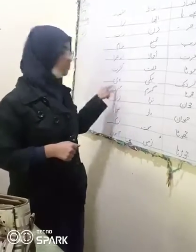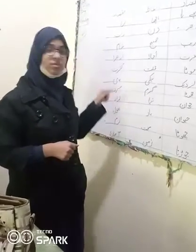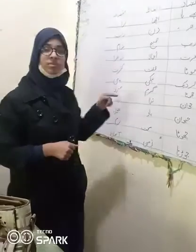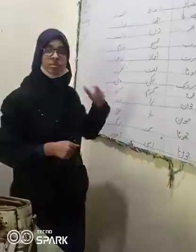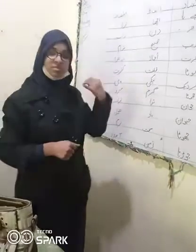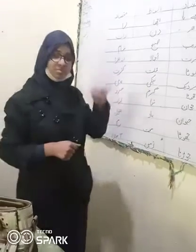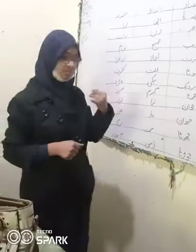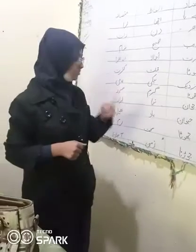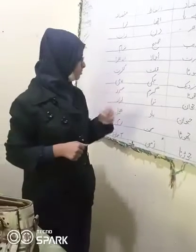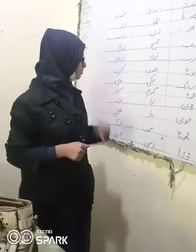बदी,